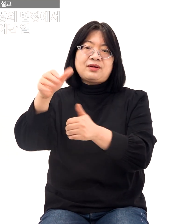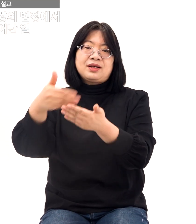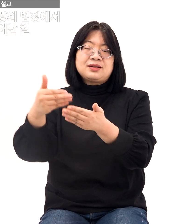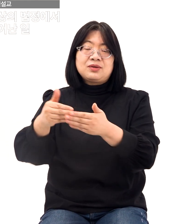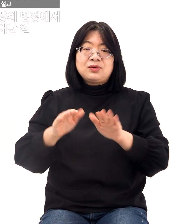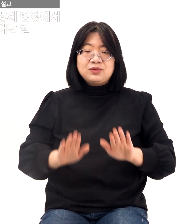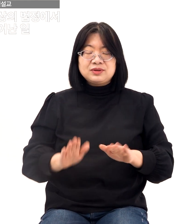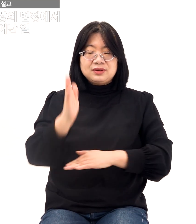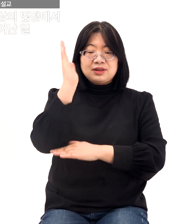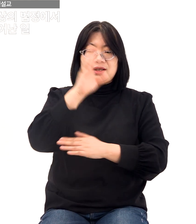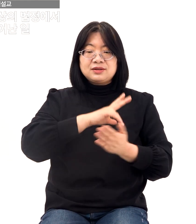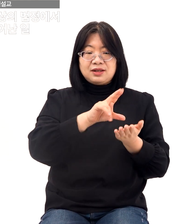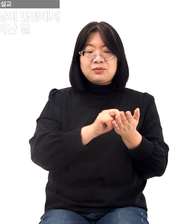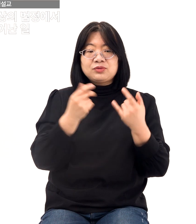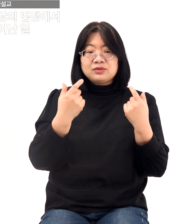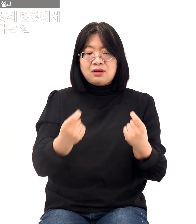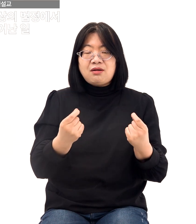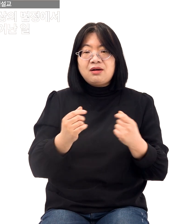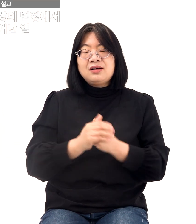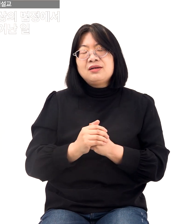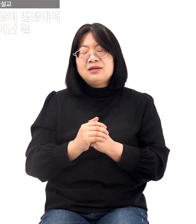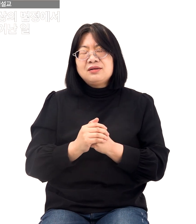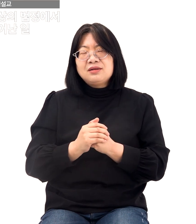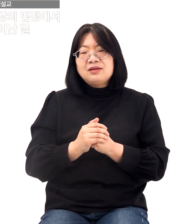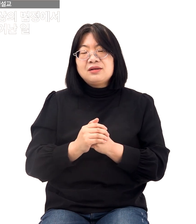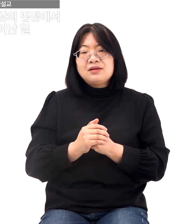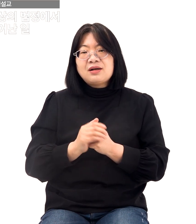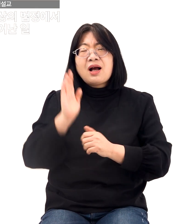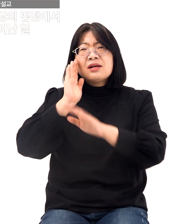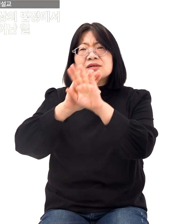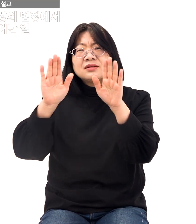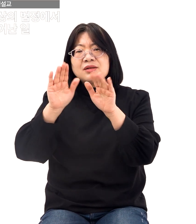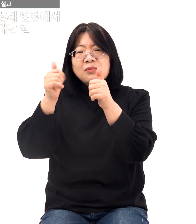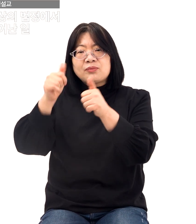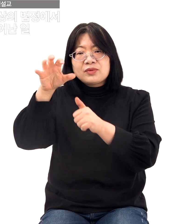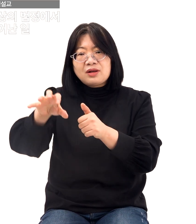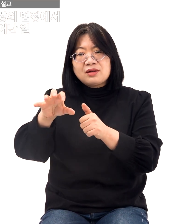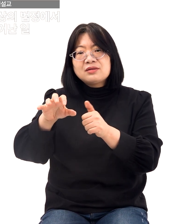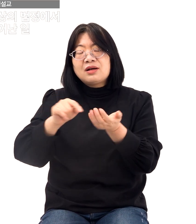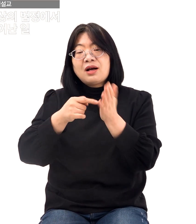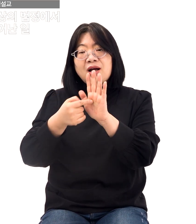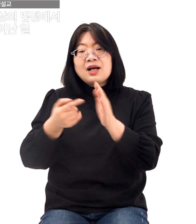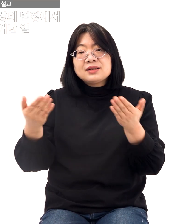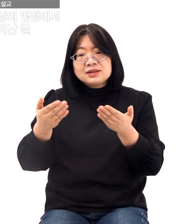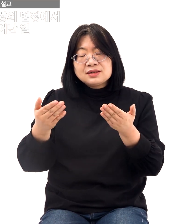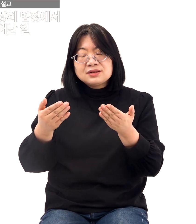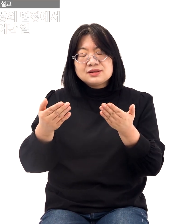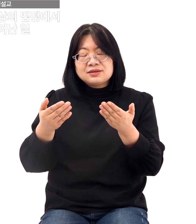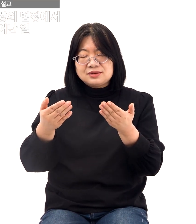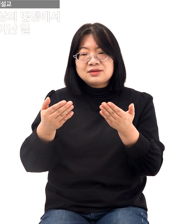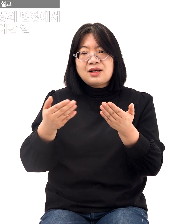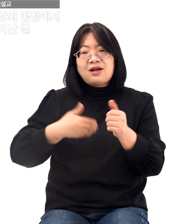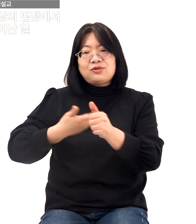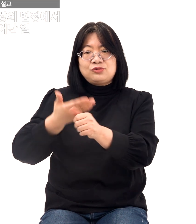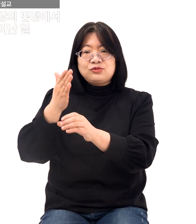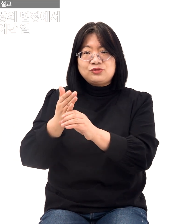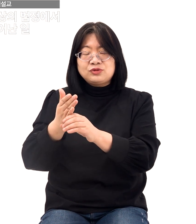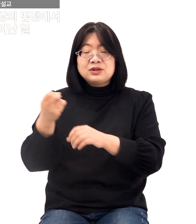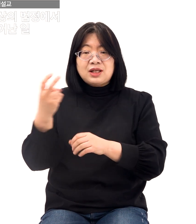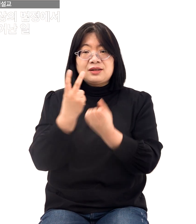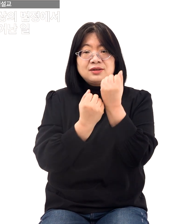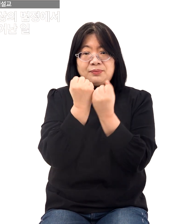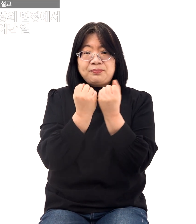제목처럼 천상의 법정에서 일어난 일을 그려내고 있는 거예요. 자, 그러면 다시 한번